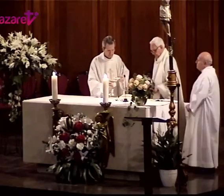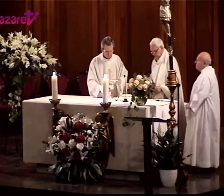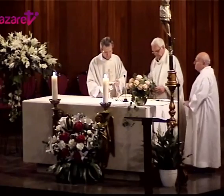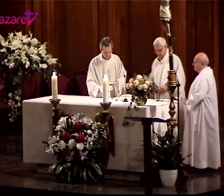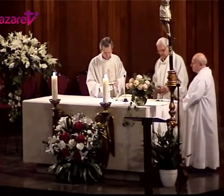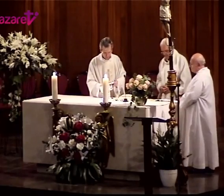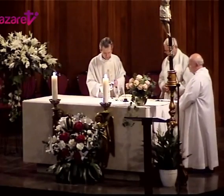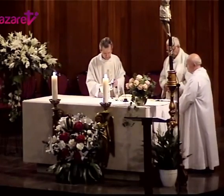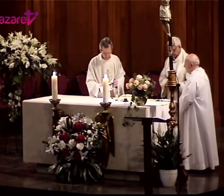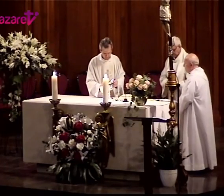Señor, una